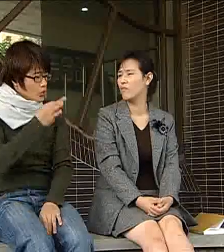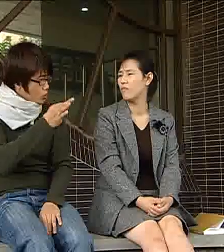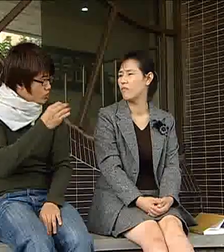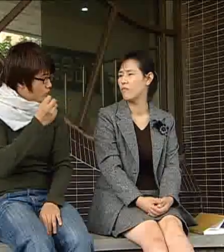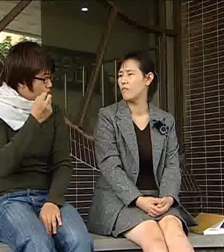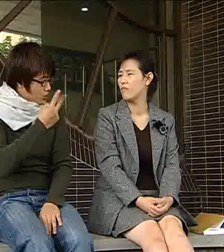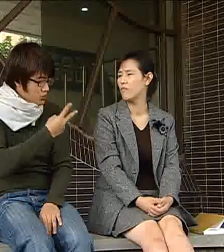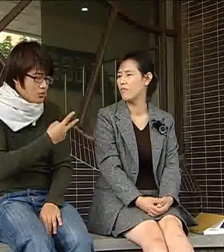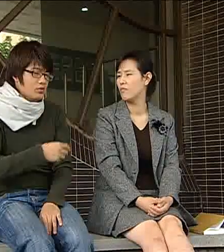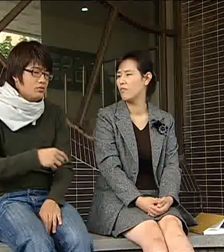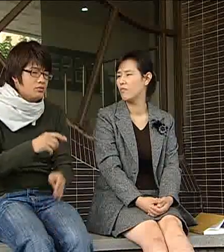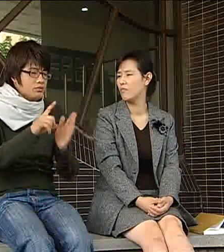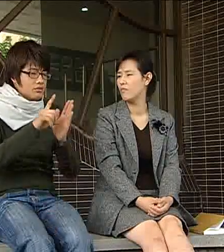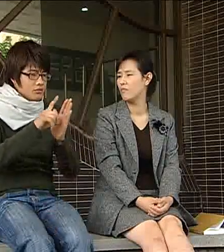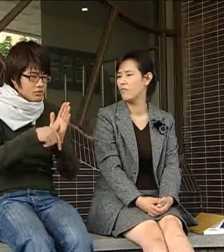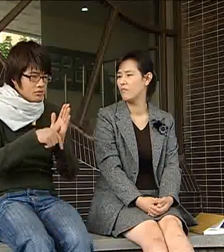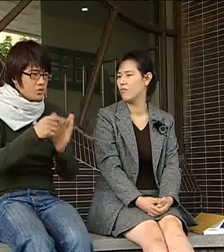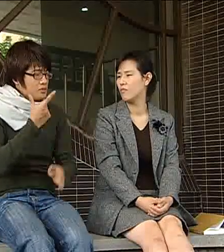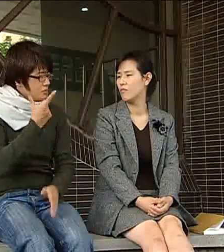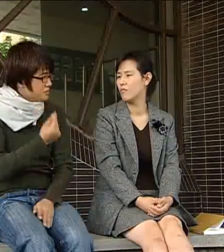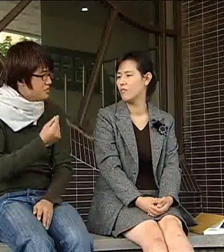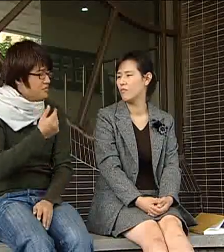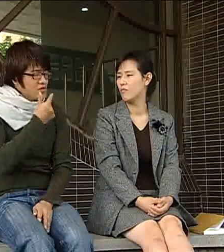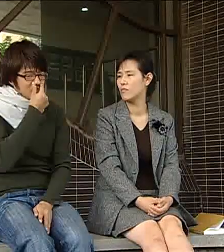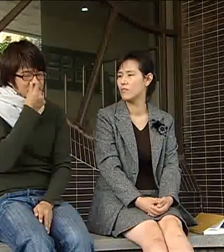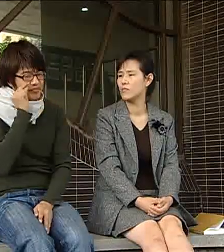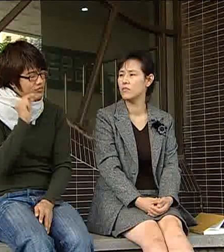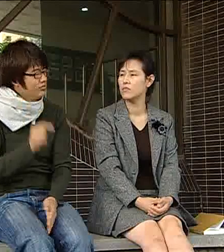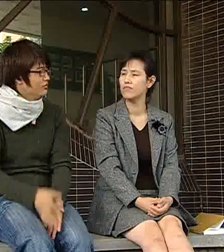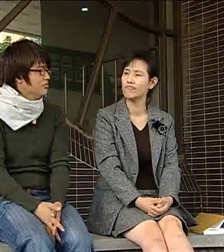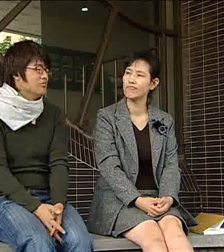그런데 돈도 시간도 부족해요.